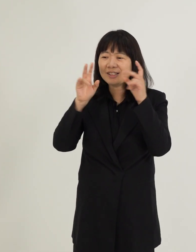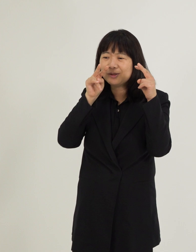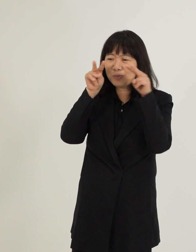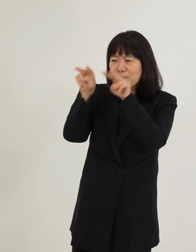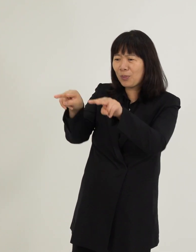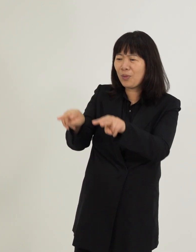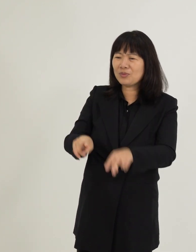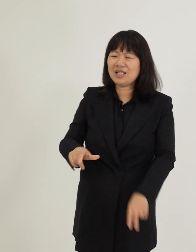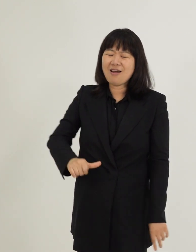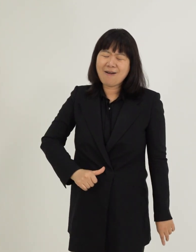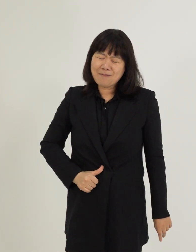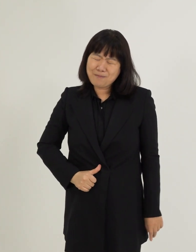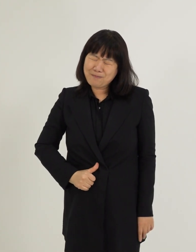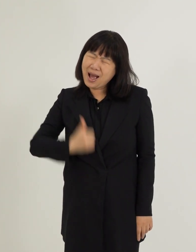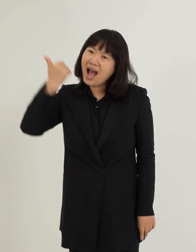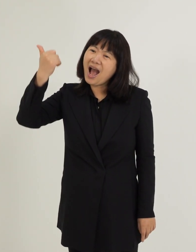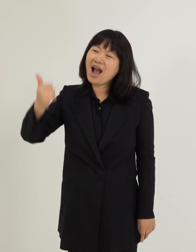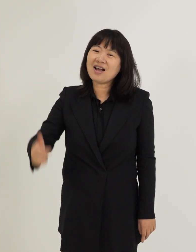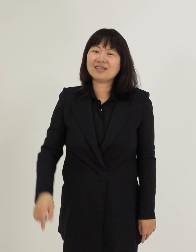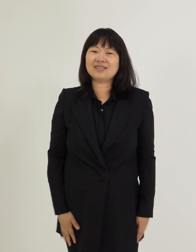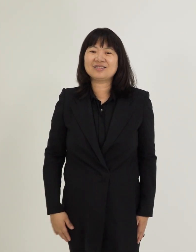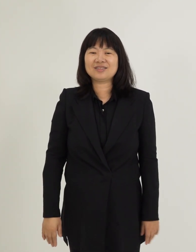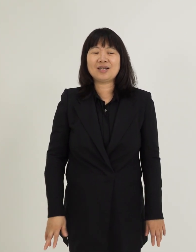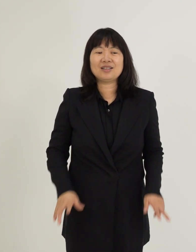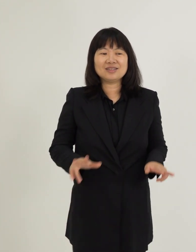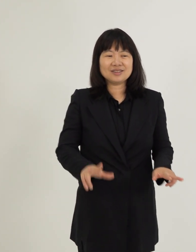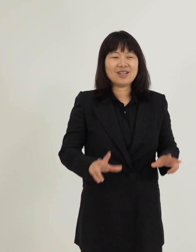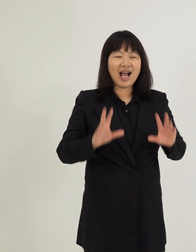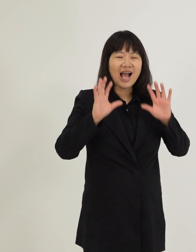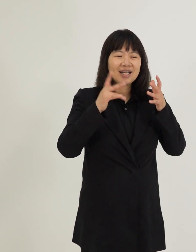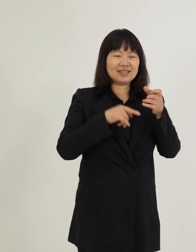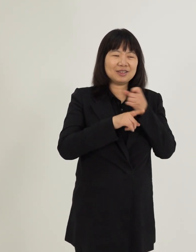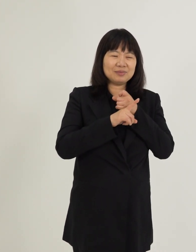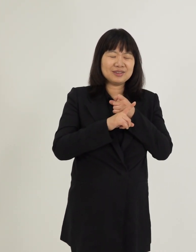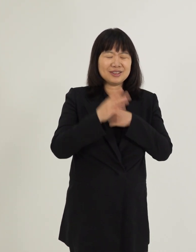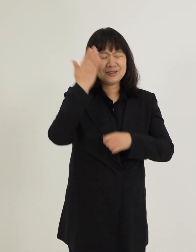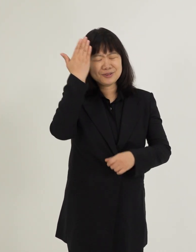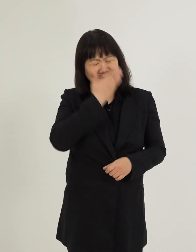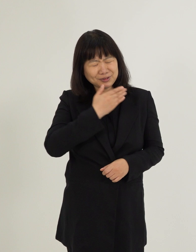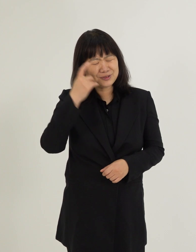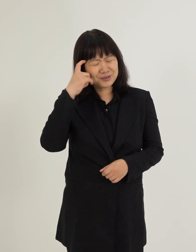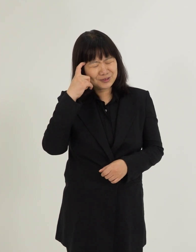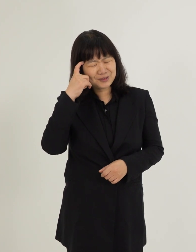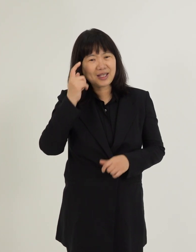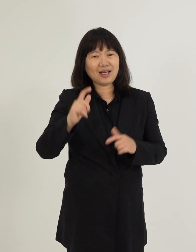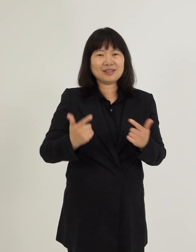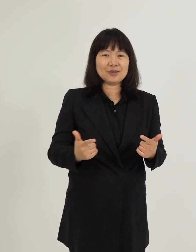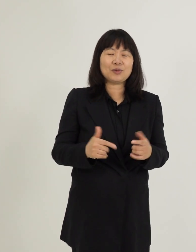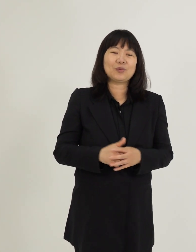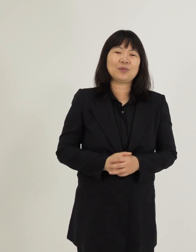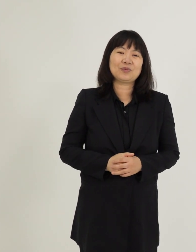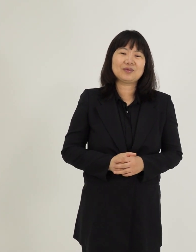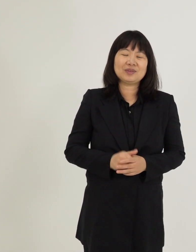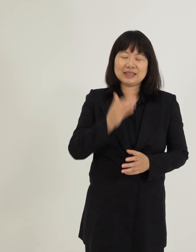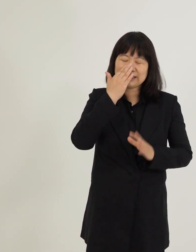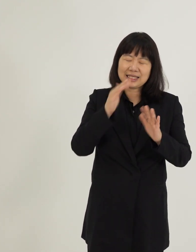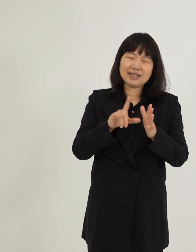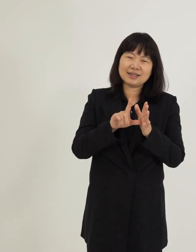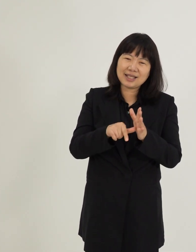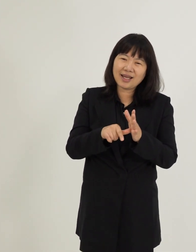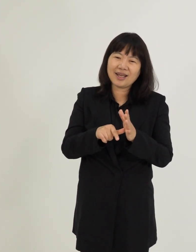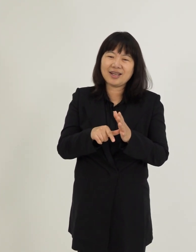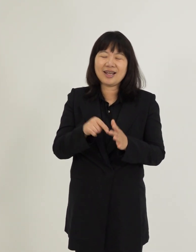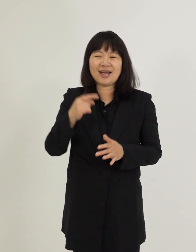노하여. 여기서 어린이들은 어떤 뭐 순수성 그런 개념의 어린이들이 아니고 그 시대에는